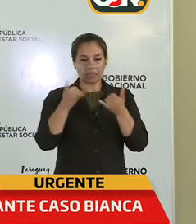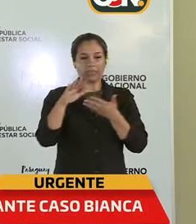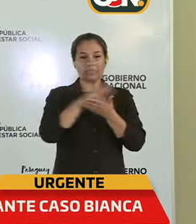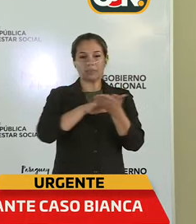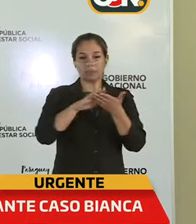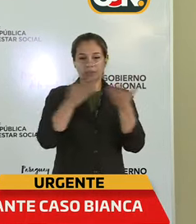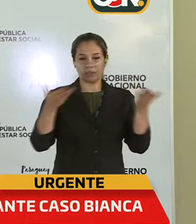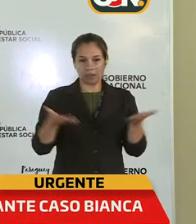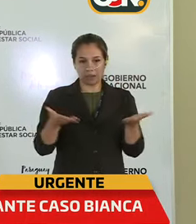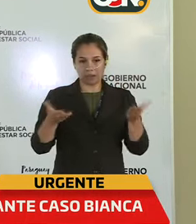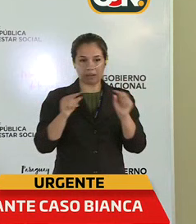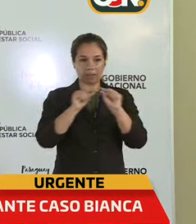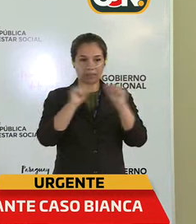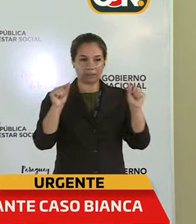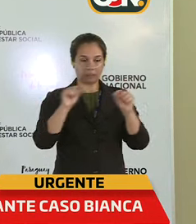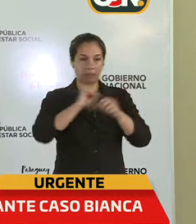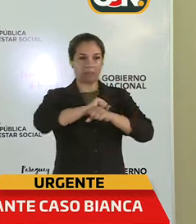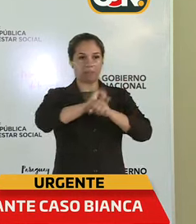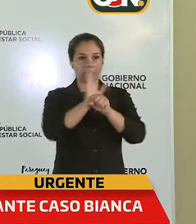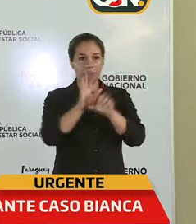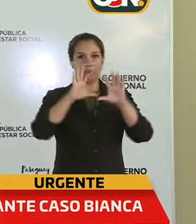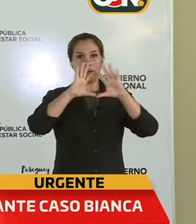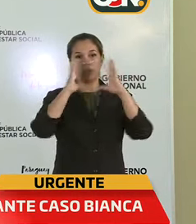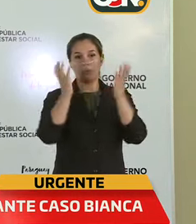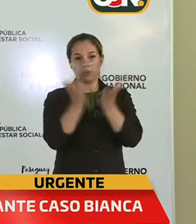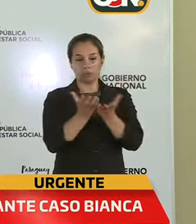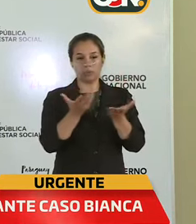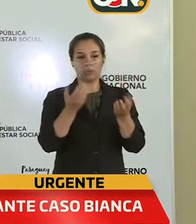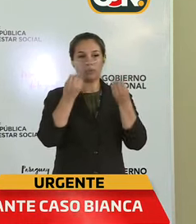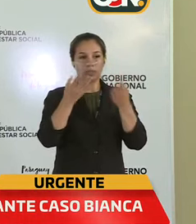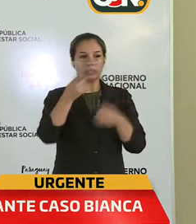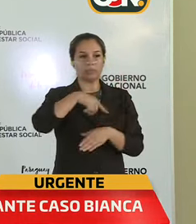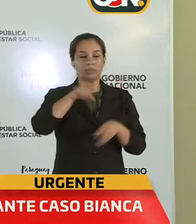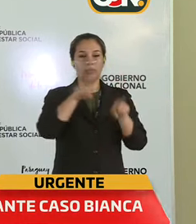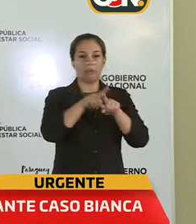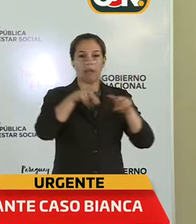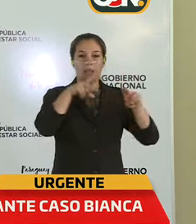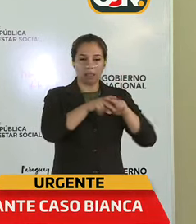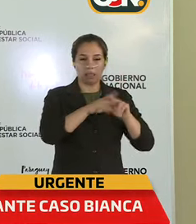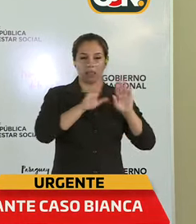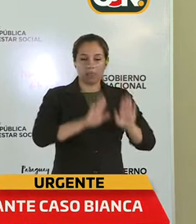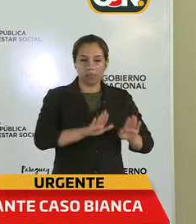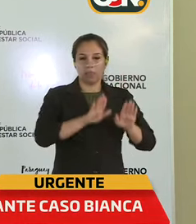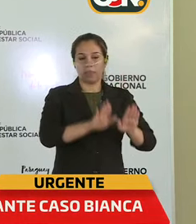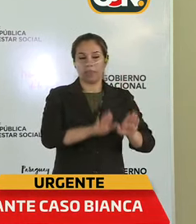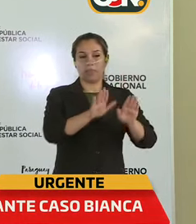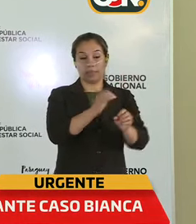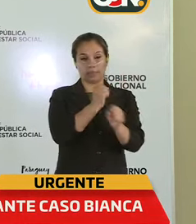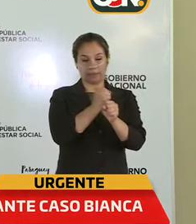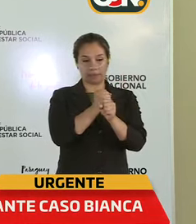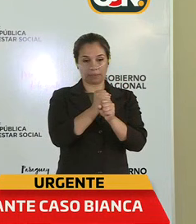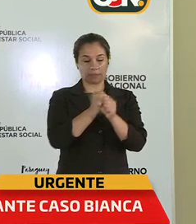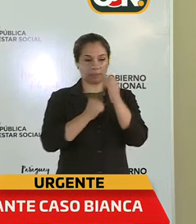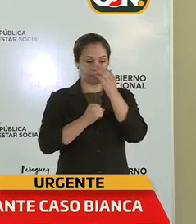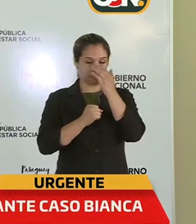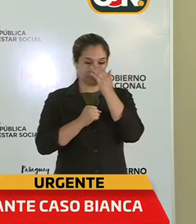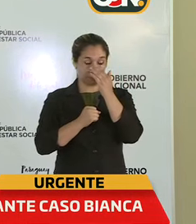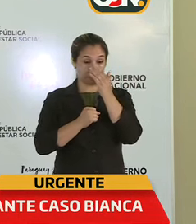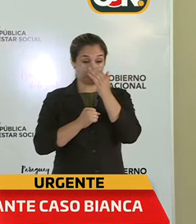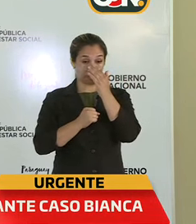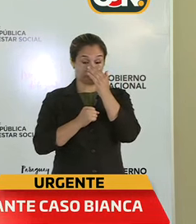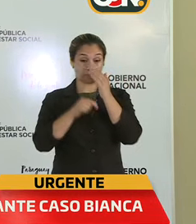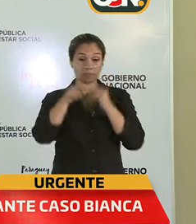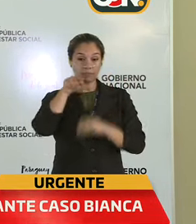situación actual que es la pandemia, y esto ha frenado mucho de los esfuerzos que hemos hecho. A partir de